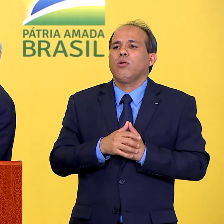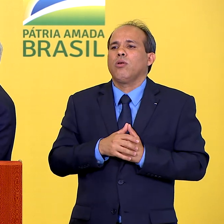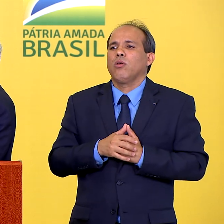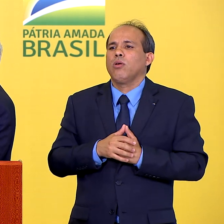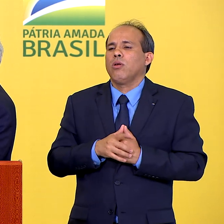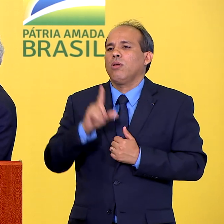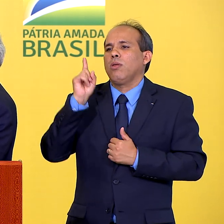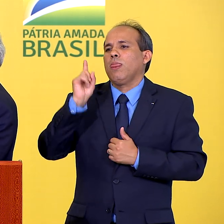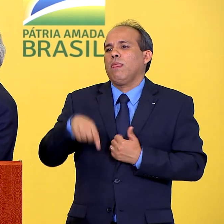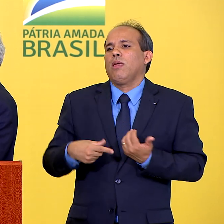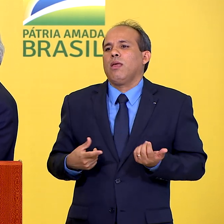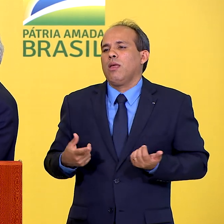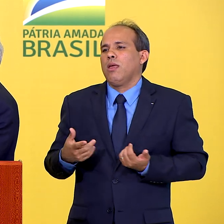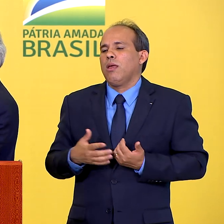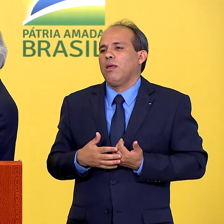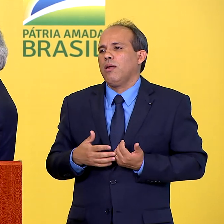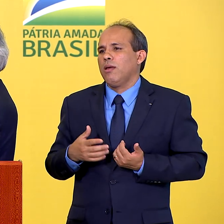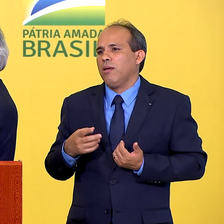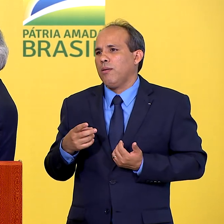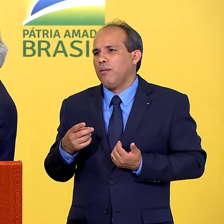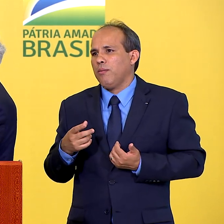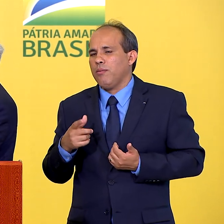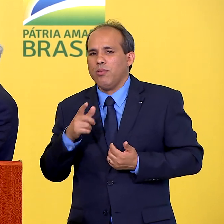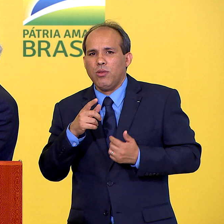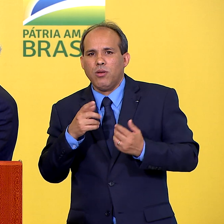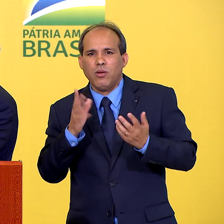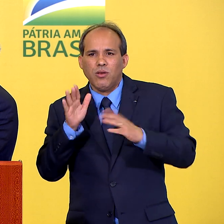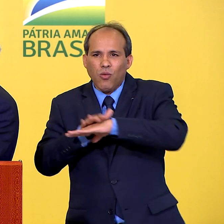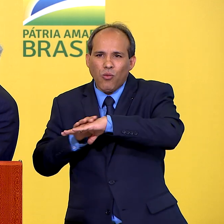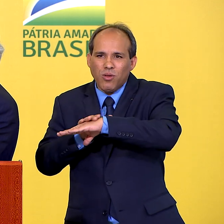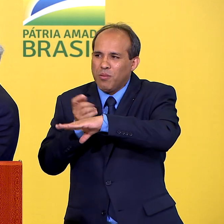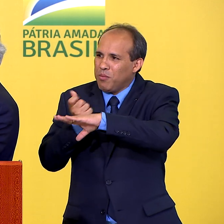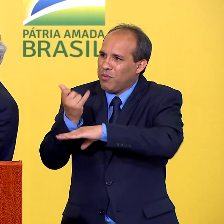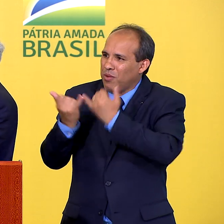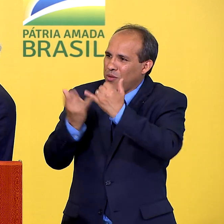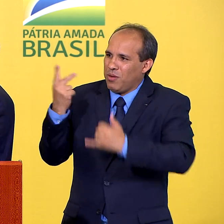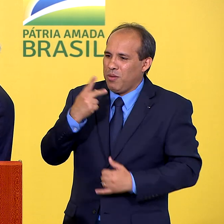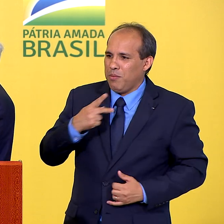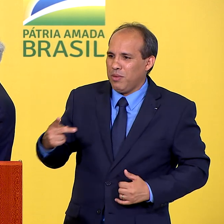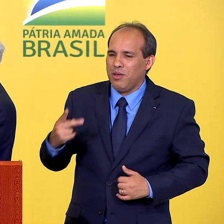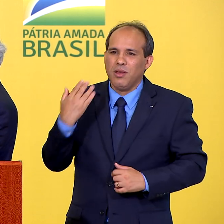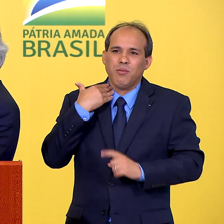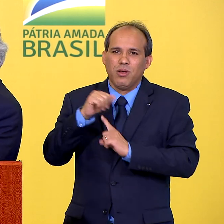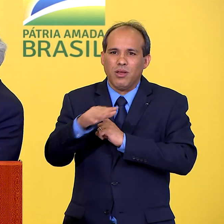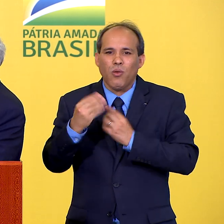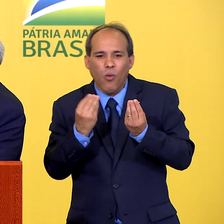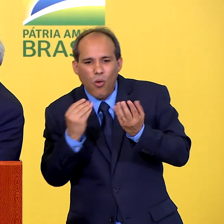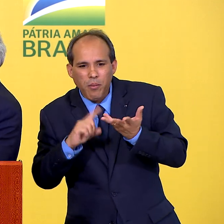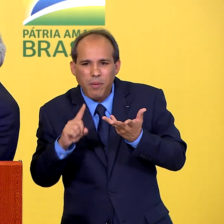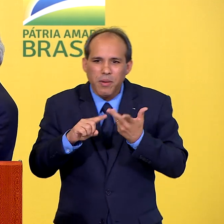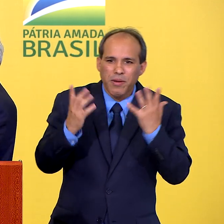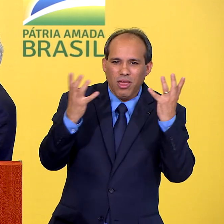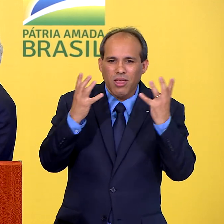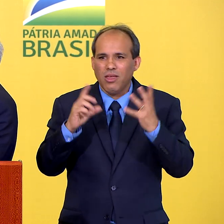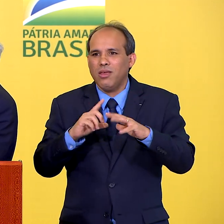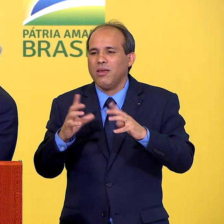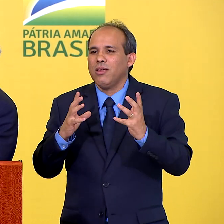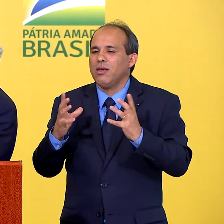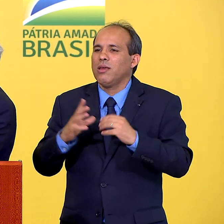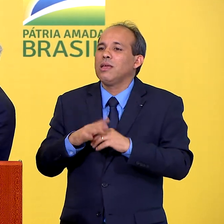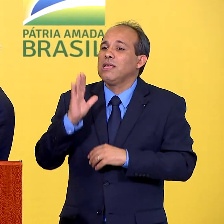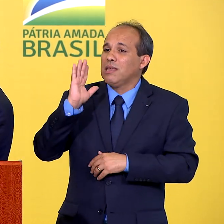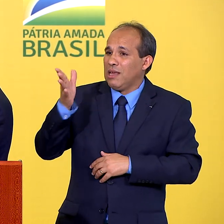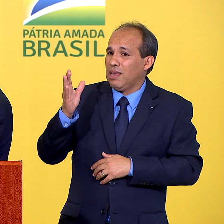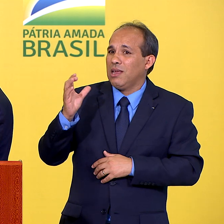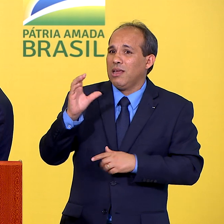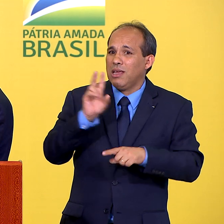foi uma das razões que o nosso Pedro também brincou com o nosso presidente do Banco Central, dizendo: olha, e a regulamentação, está tudo bem, podemos esticar um pouquinho? Quer dizer, tanto